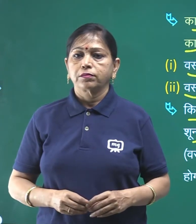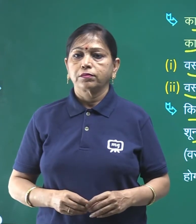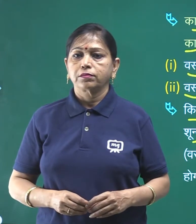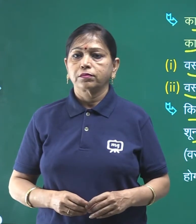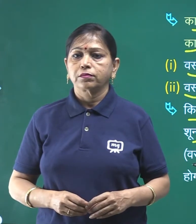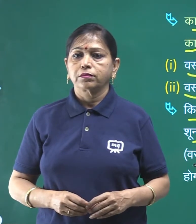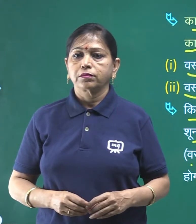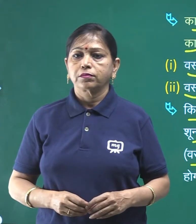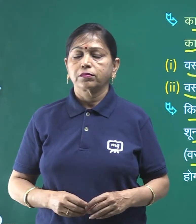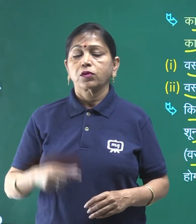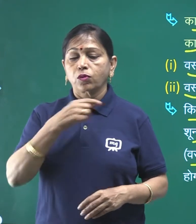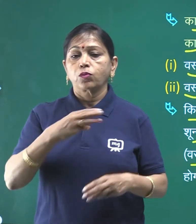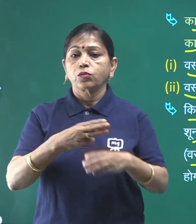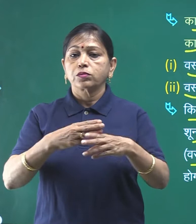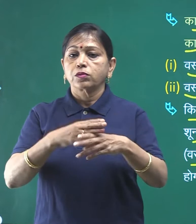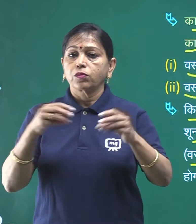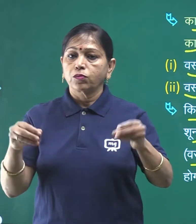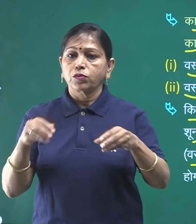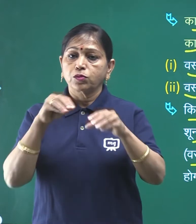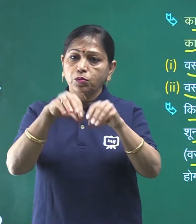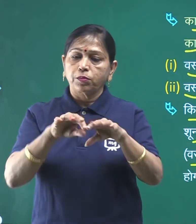उस पिंड वस्तु पर